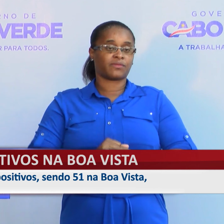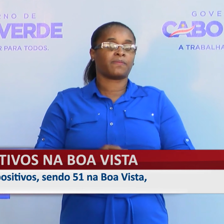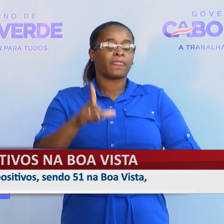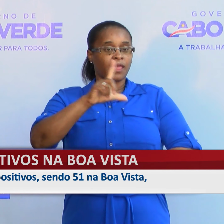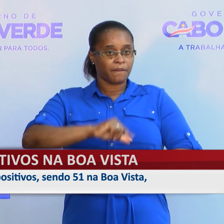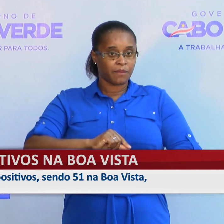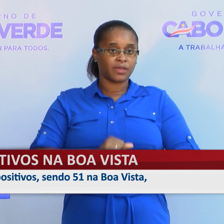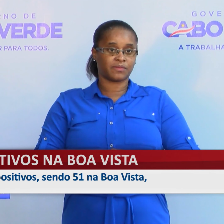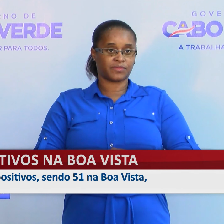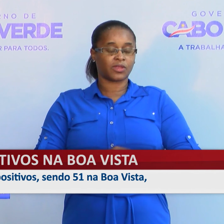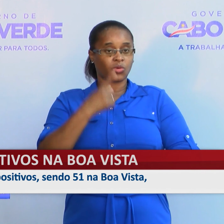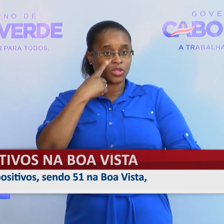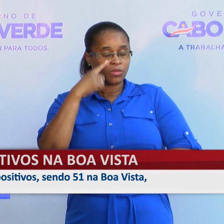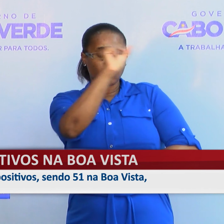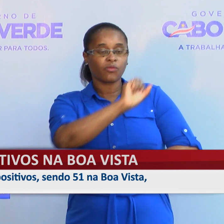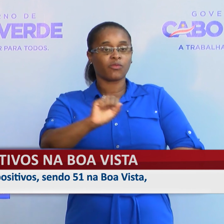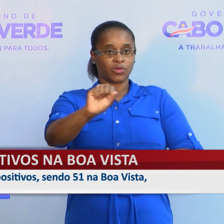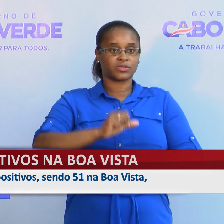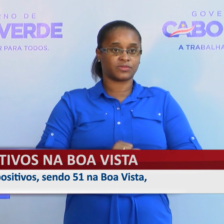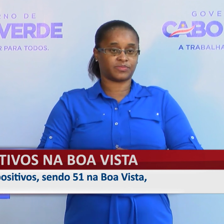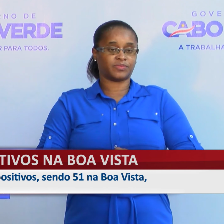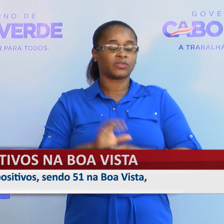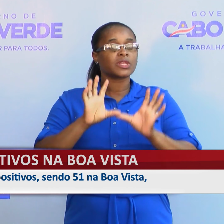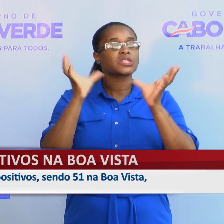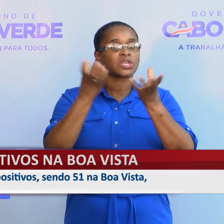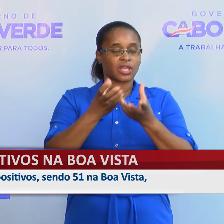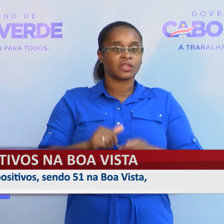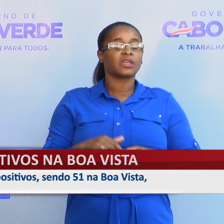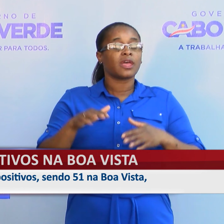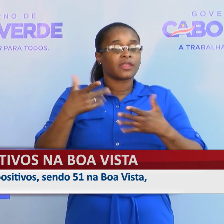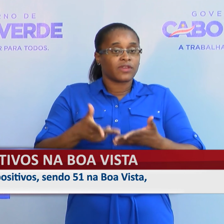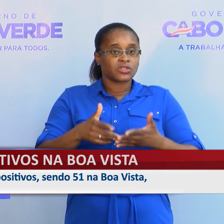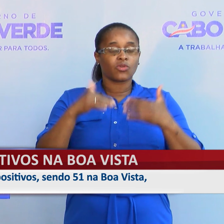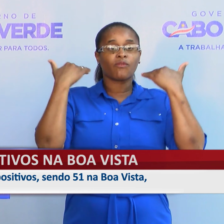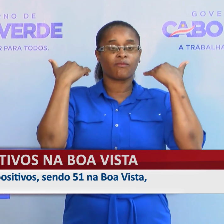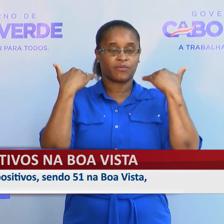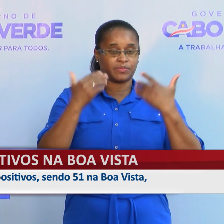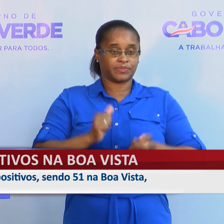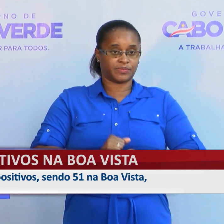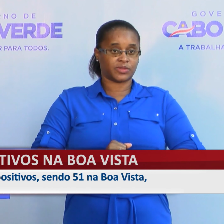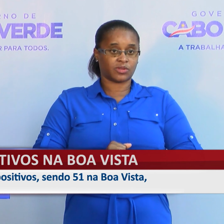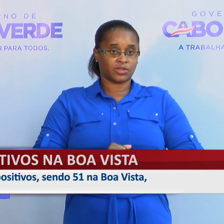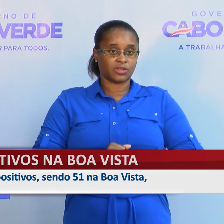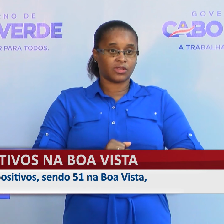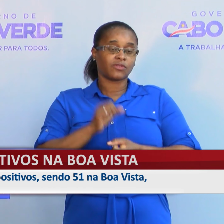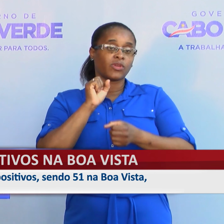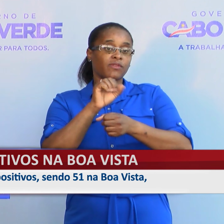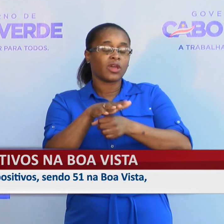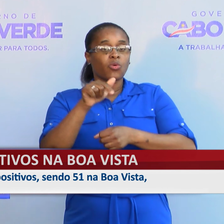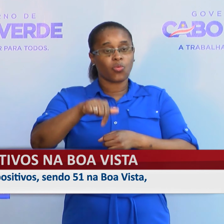Também, como é do vosso conhecimento e da população em geral, através do comunicado que foi enviado